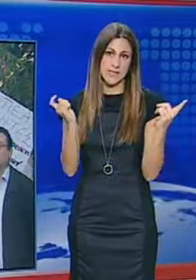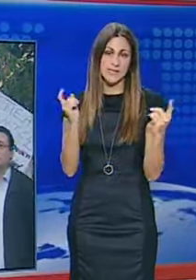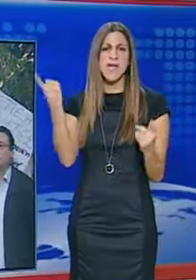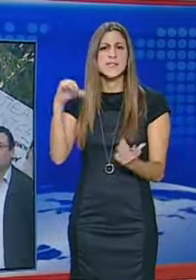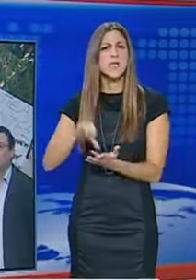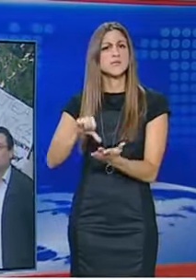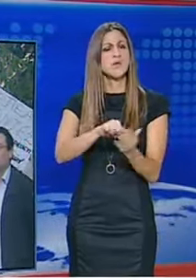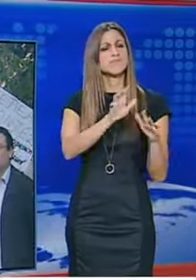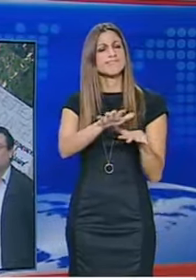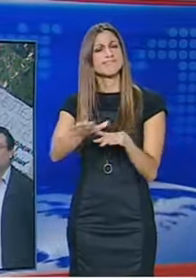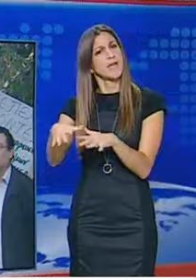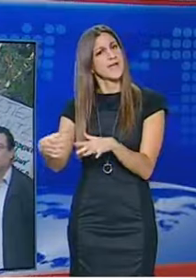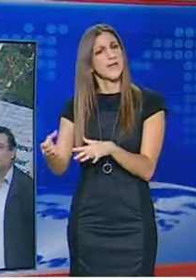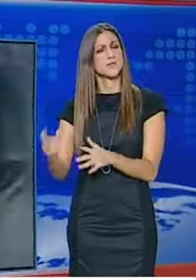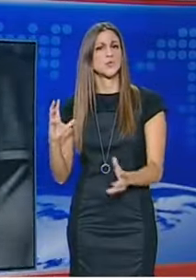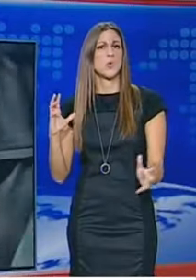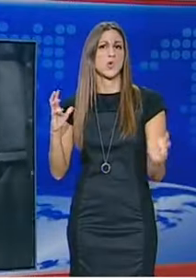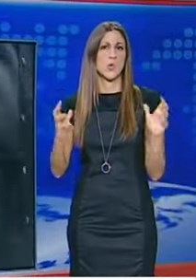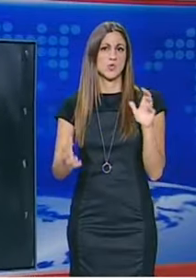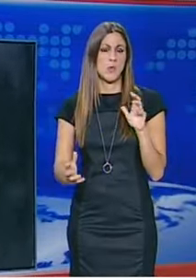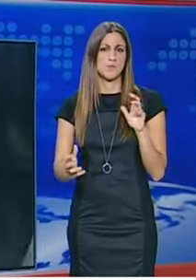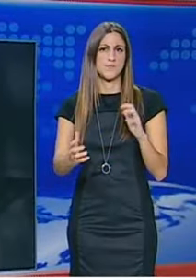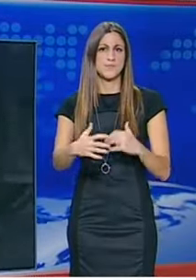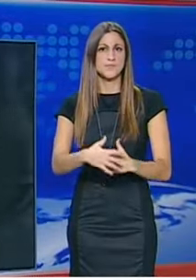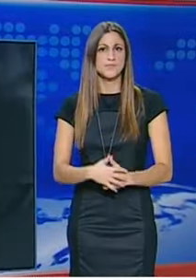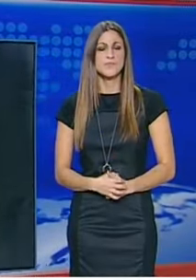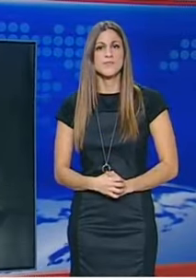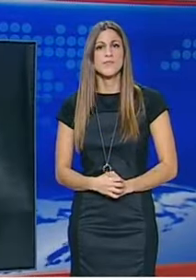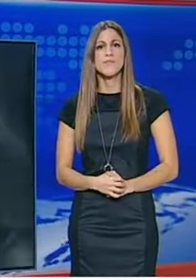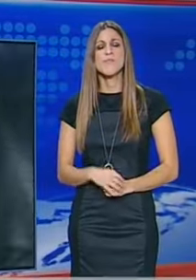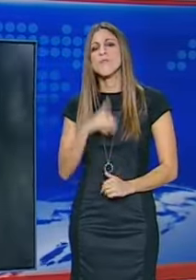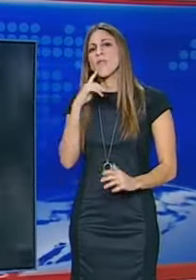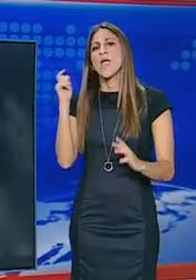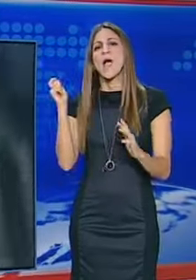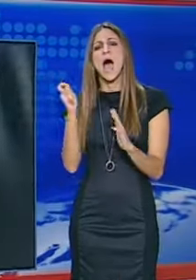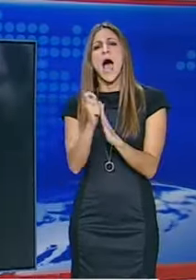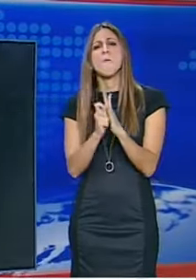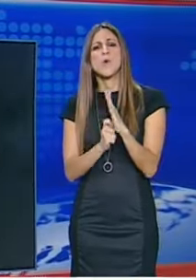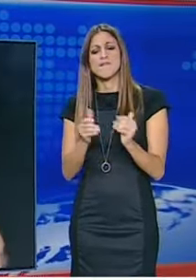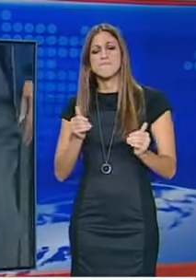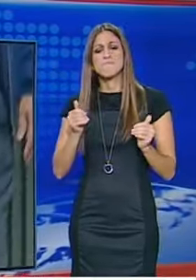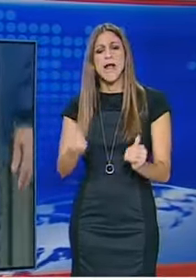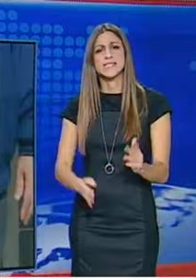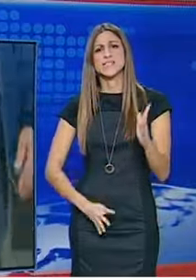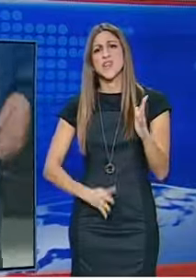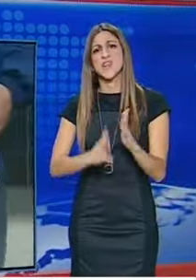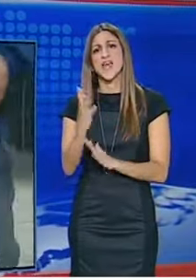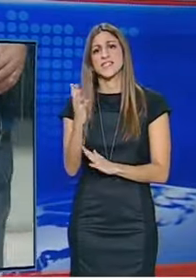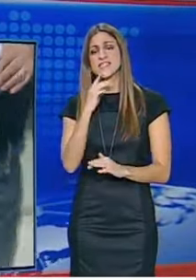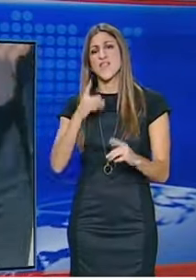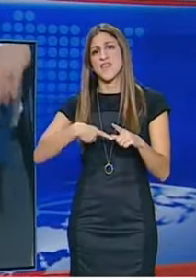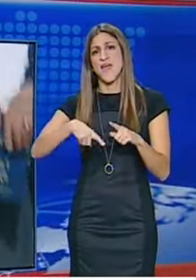πραγματοποιήθηκαν σε πολλές πόλεις του κόσμου παρατείνεται ως τις 14 δεκεμβρίου η ημερομηνία απογραφής των συνταξιούχων του